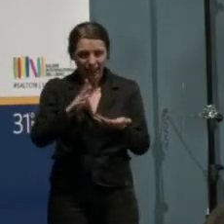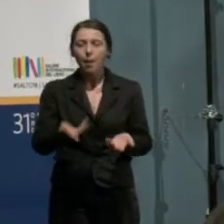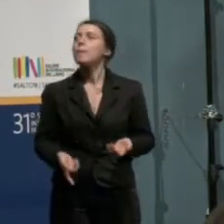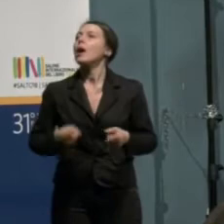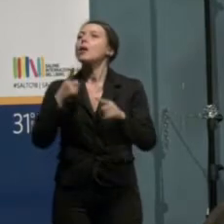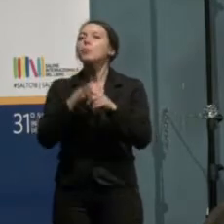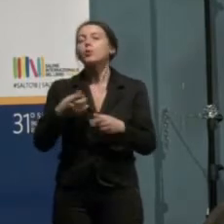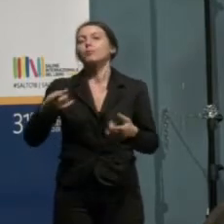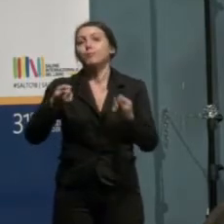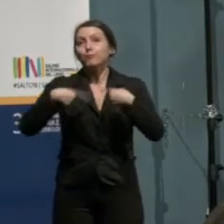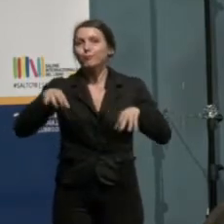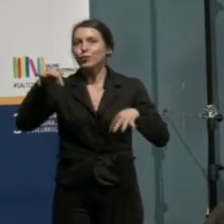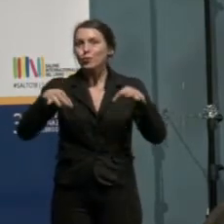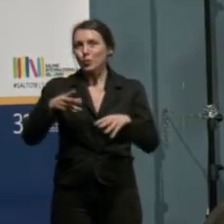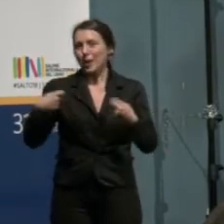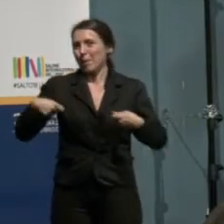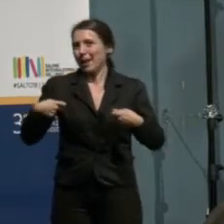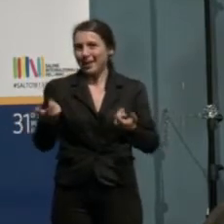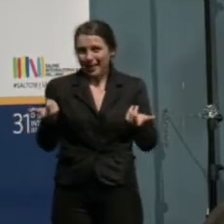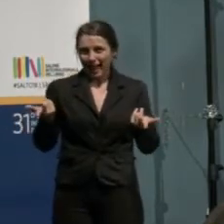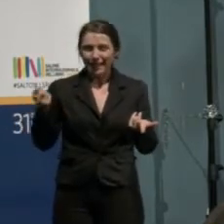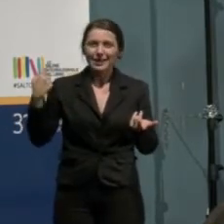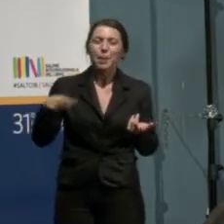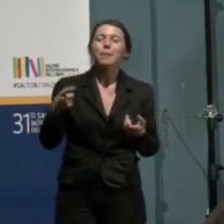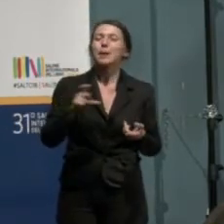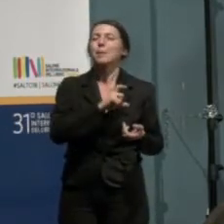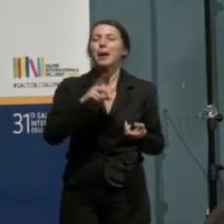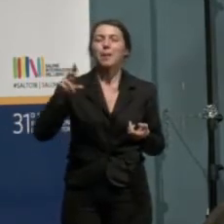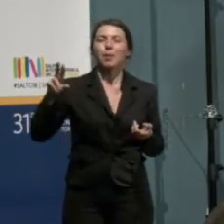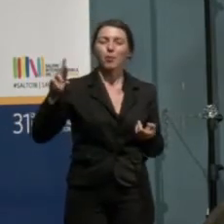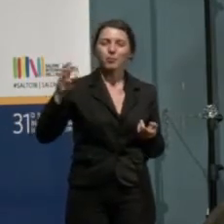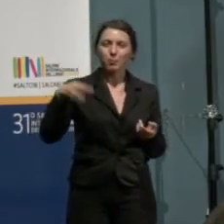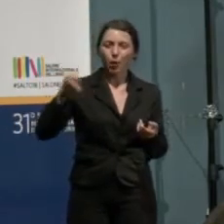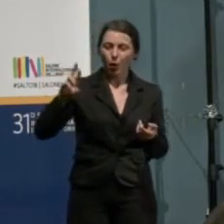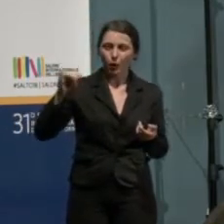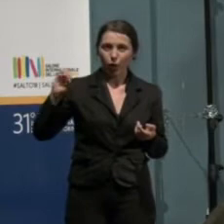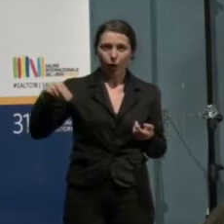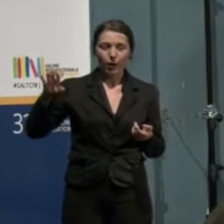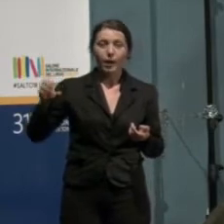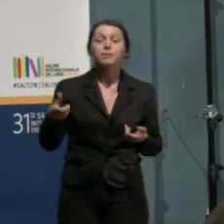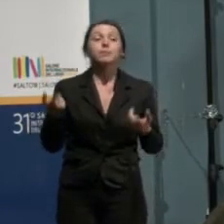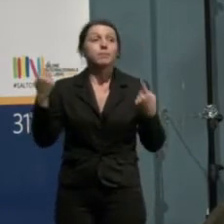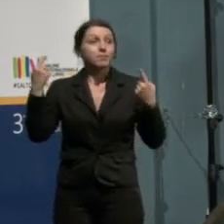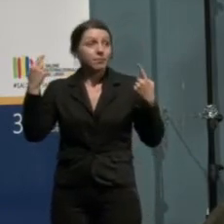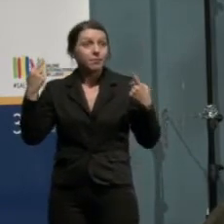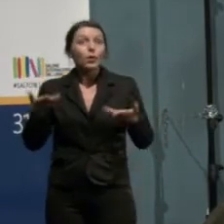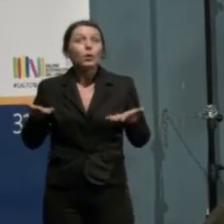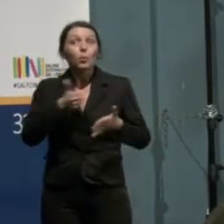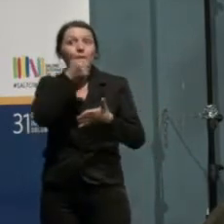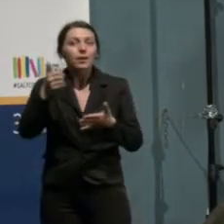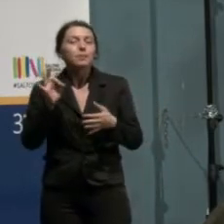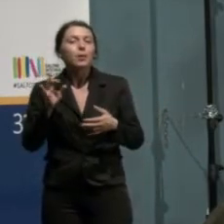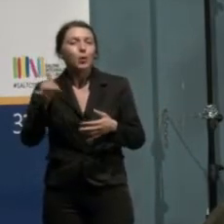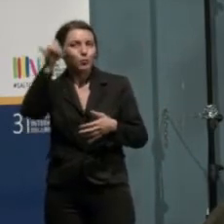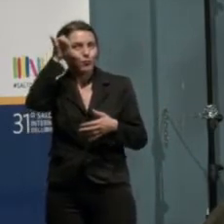orione quella che assegna ogni anno il premio tra l'altro piano verrà assegnato a torino questa un'altra ragione per la quale è particolarmente importante essere qui a